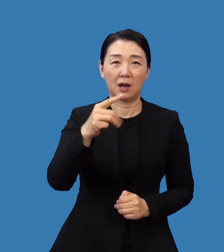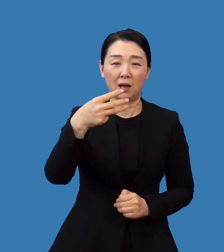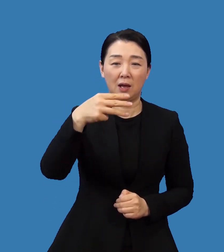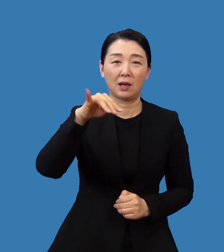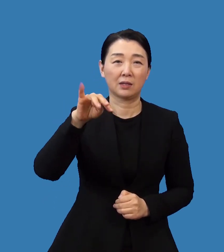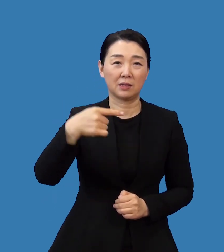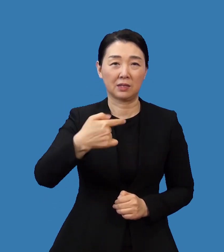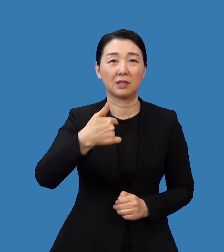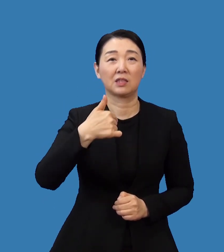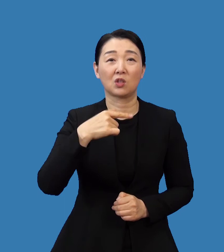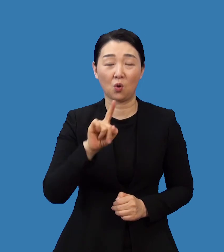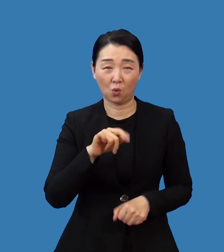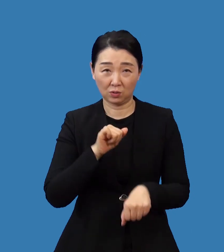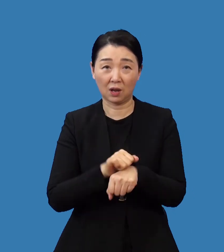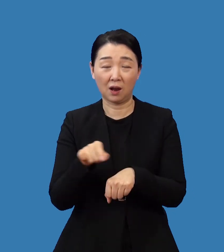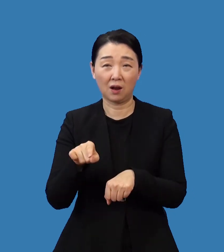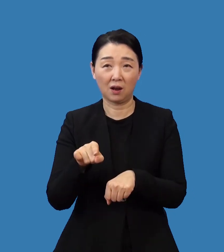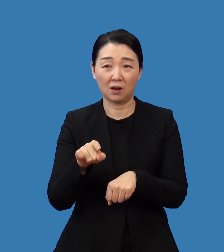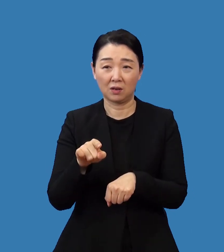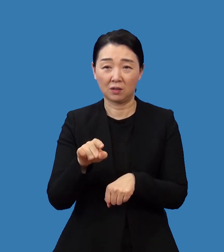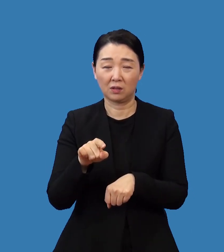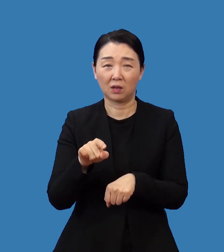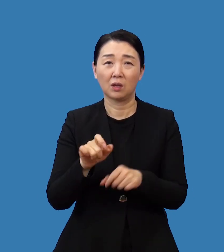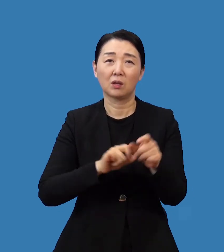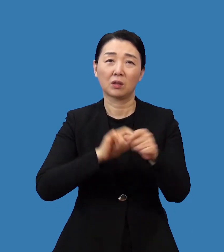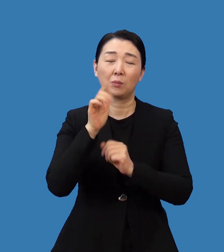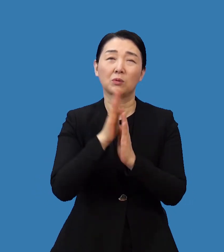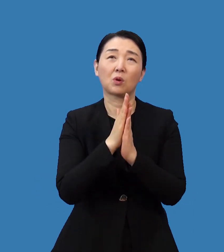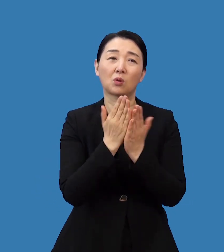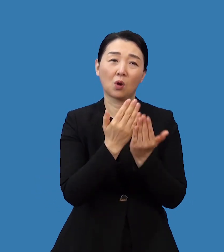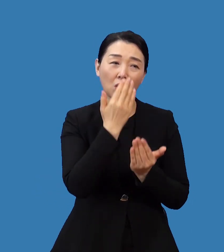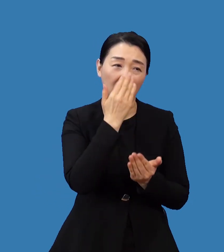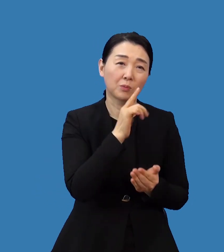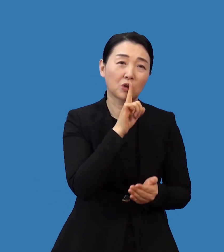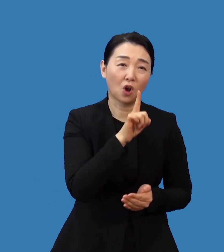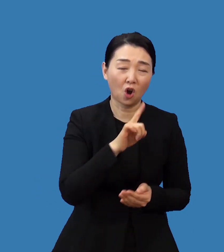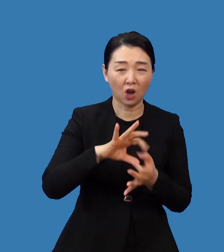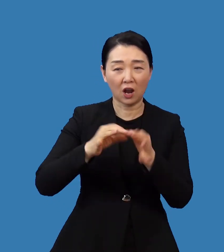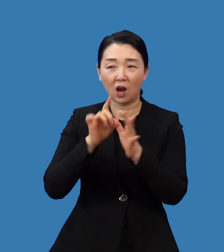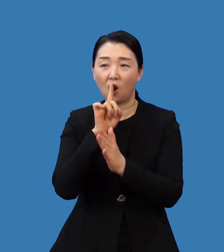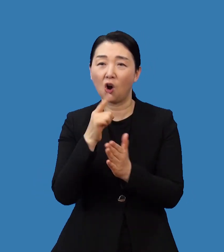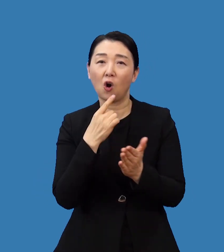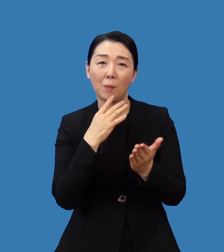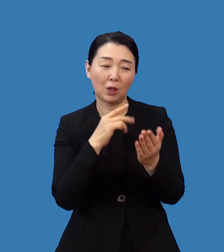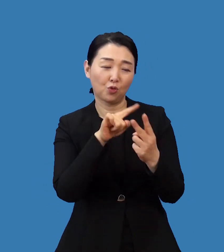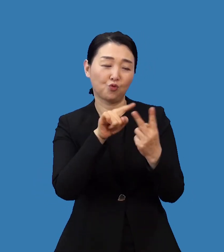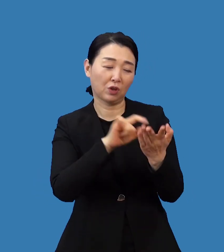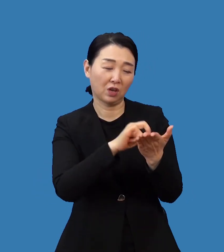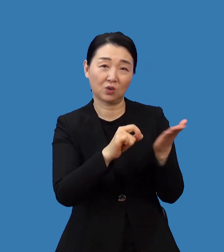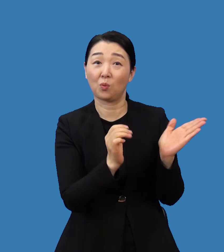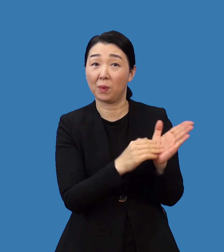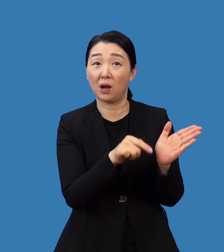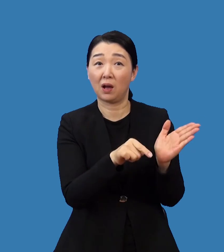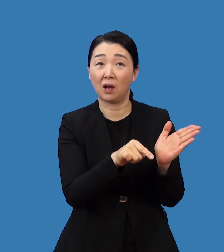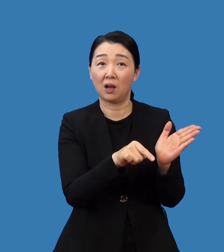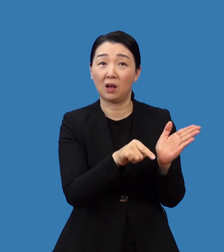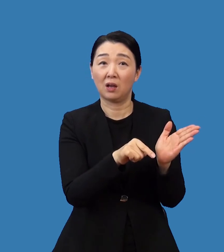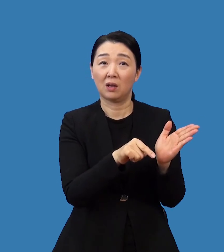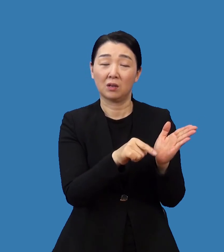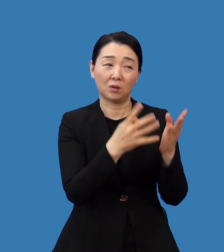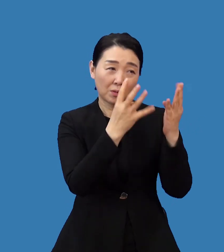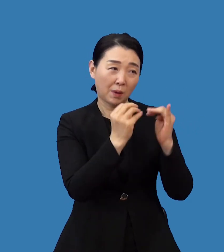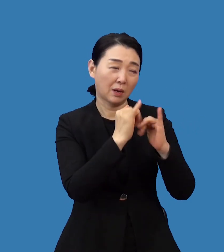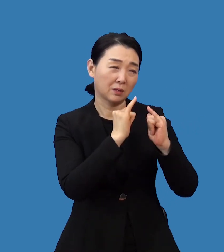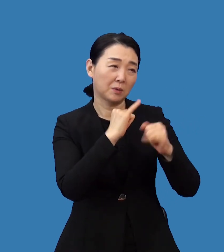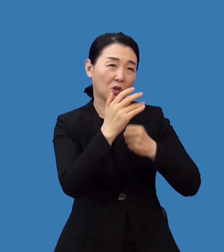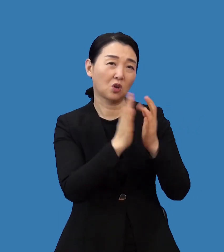잘했고. 근데 그 당시에 모든 성경은 히브리어와 헬라어로만 기록되어 있었단 말이죠. 이걸 많은 사람들이